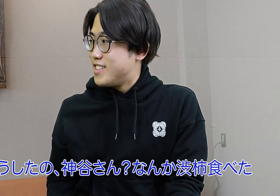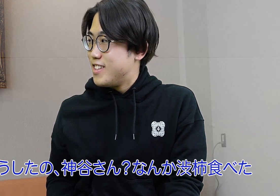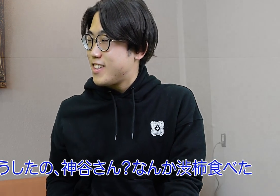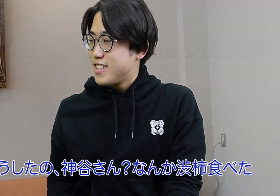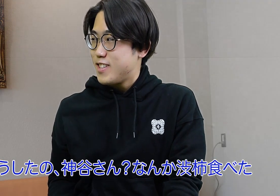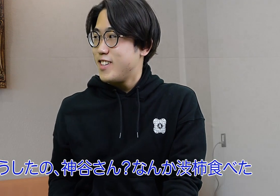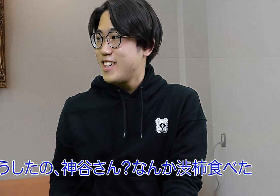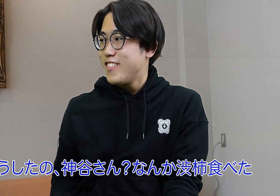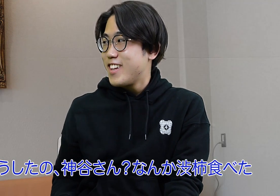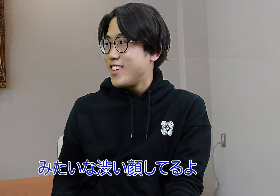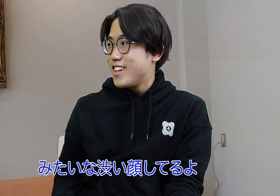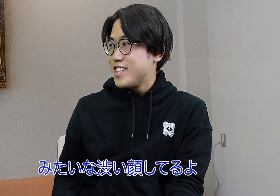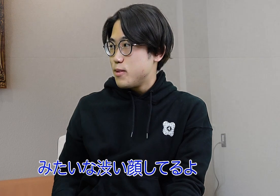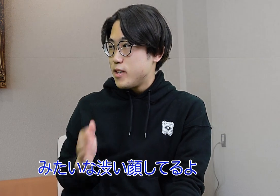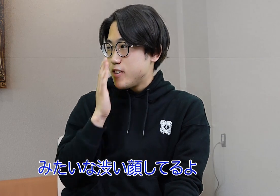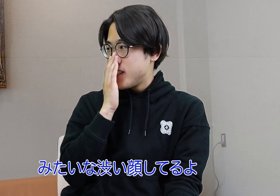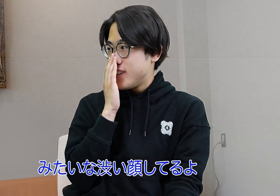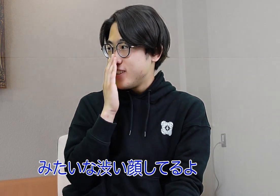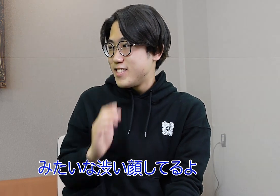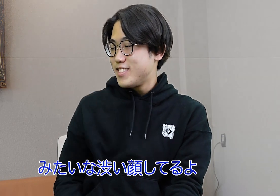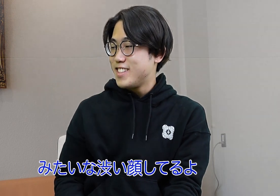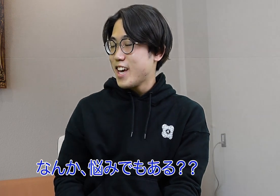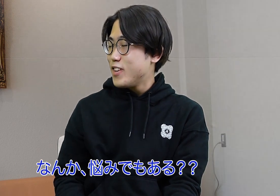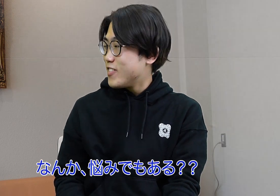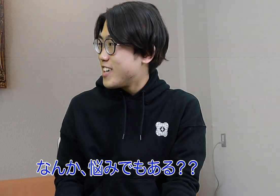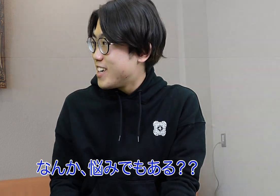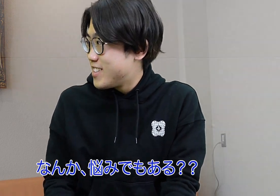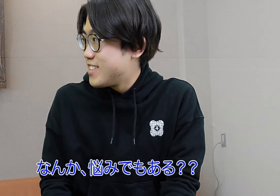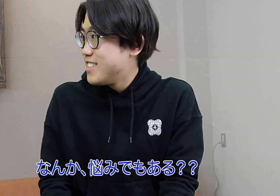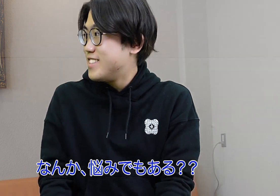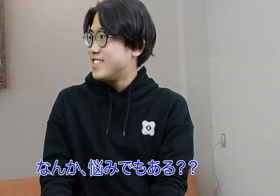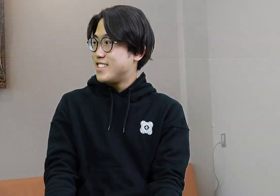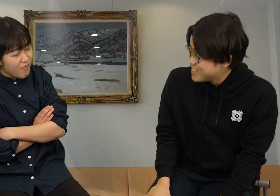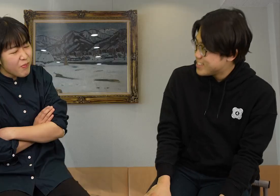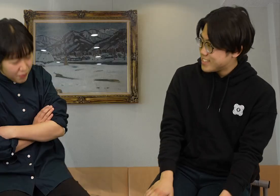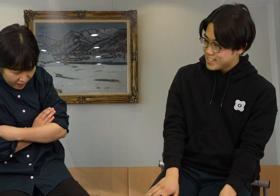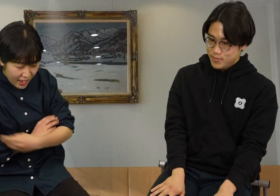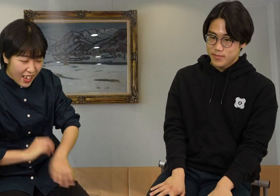ん、なんか塩焼き食べたみたいな渋い顔してるよ。悩みでもなんかある？